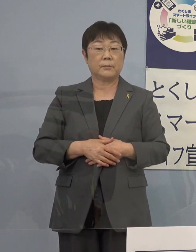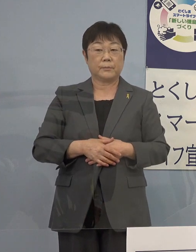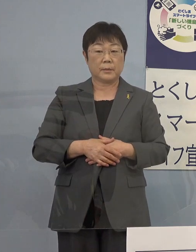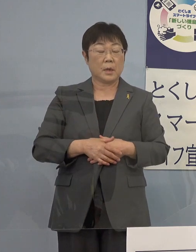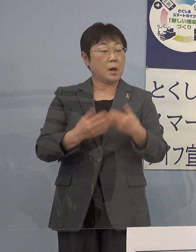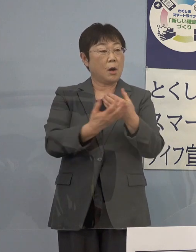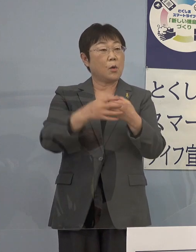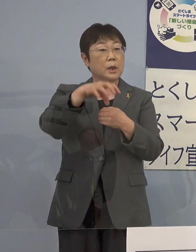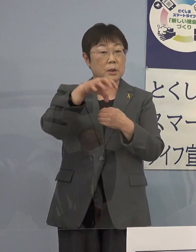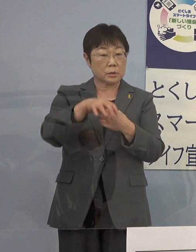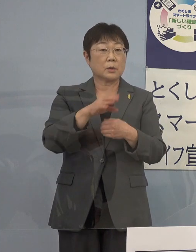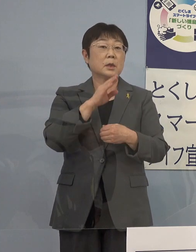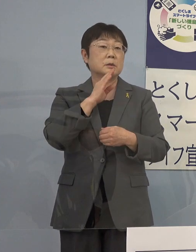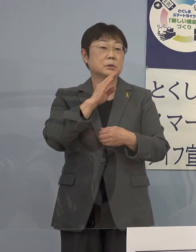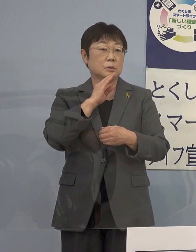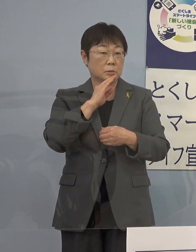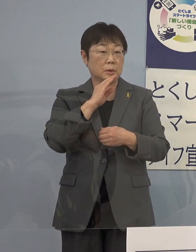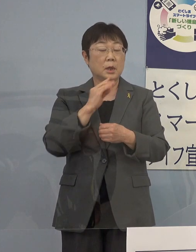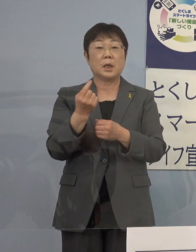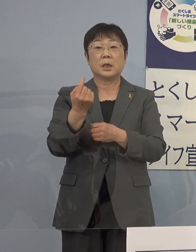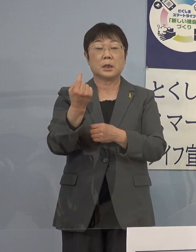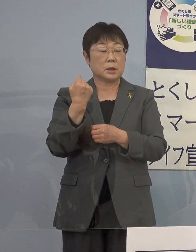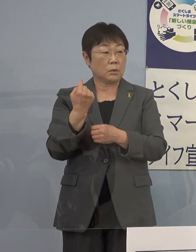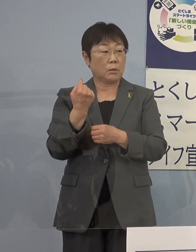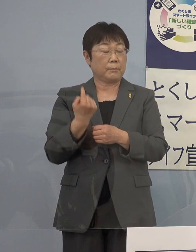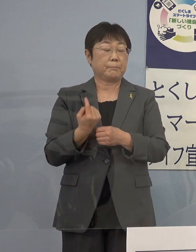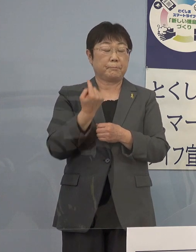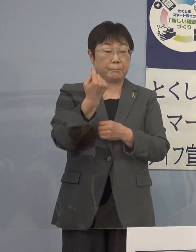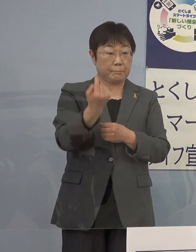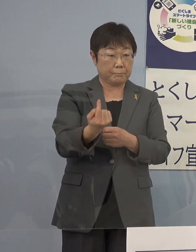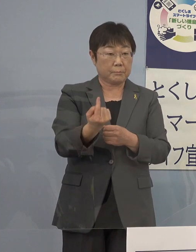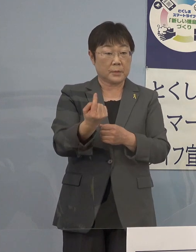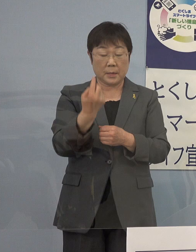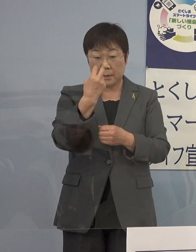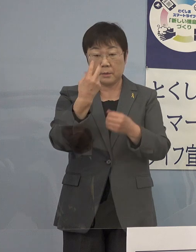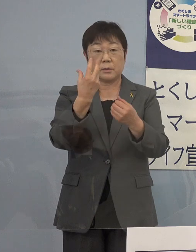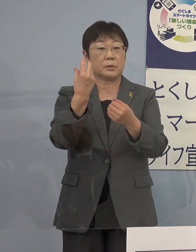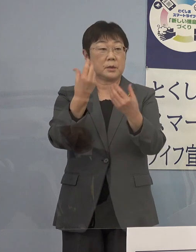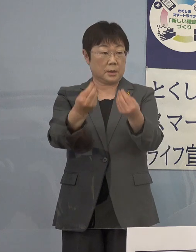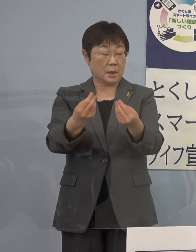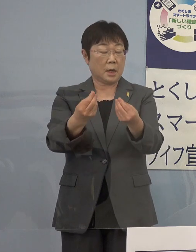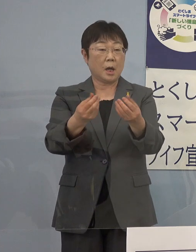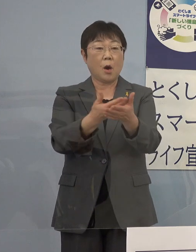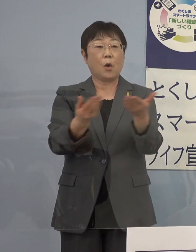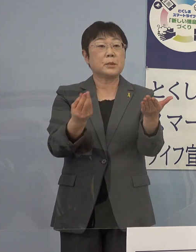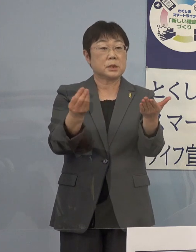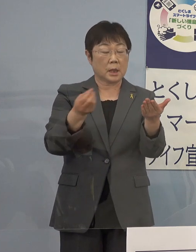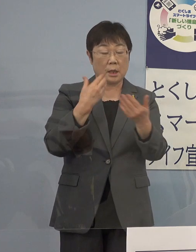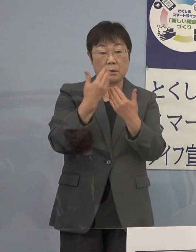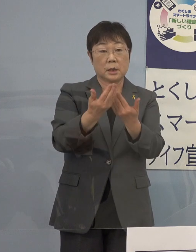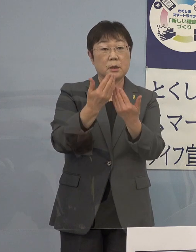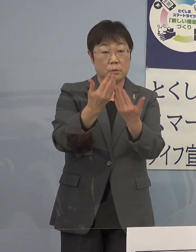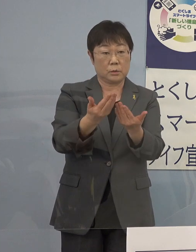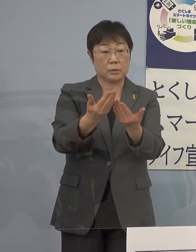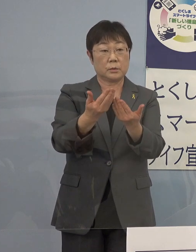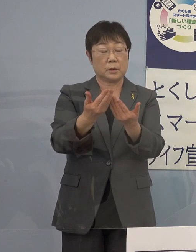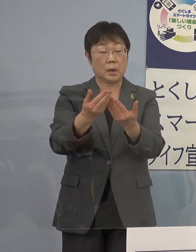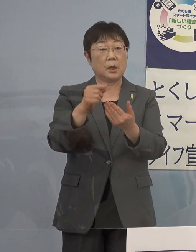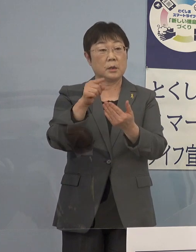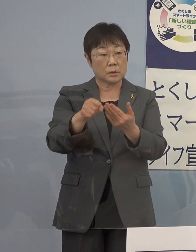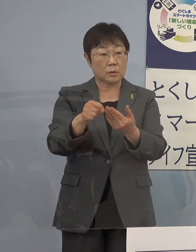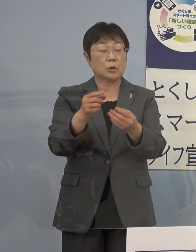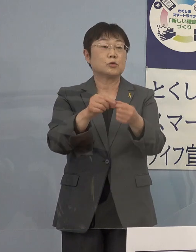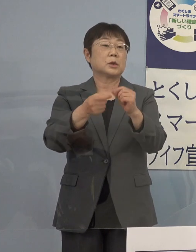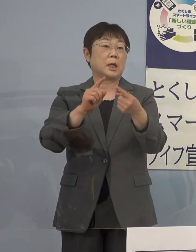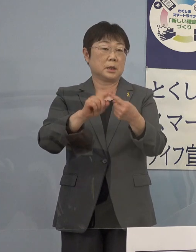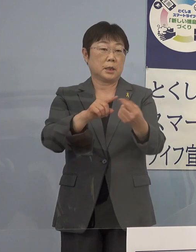保健所が実は昨日立ち入り調査いたしまして、でお店から聞き取りをして、でそういうことが具